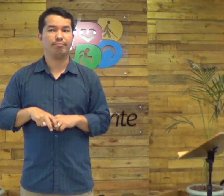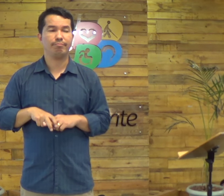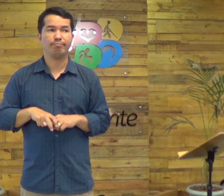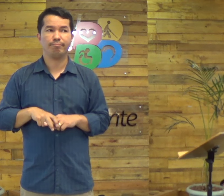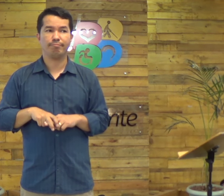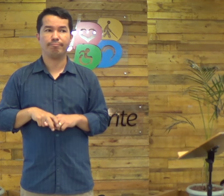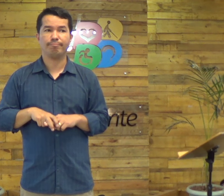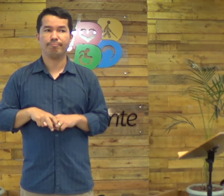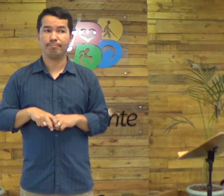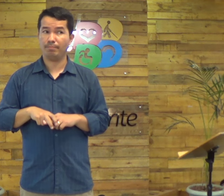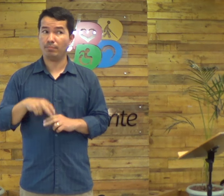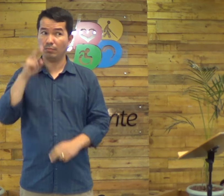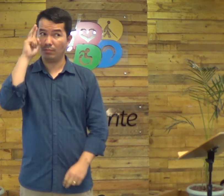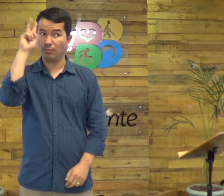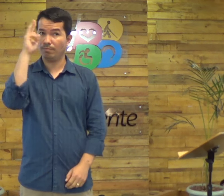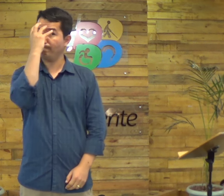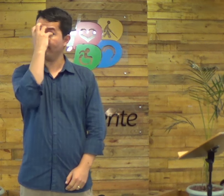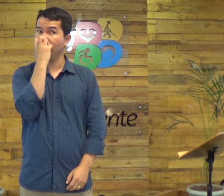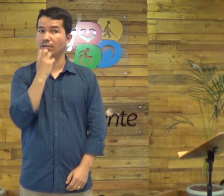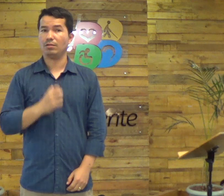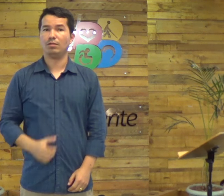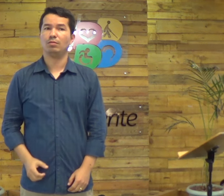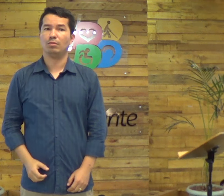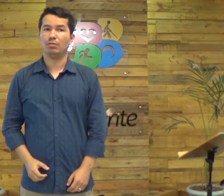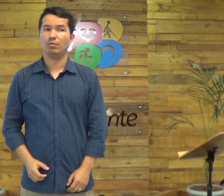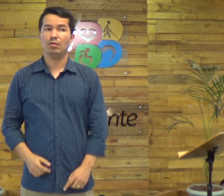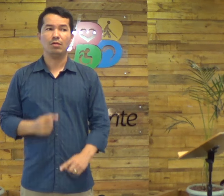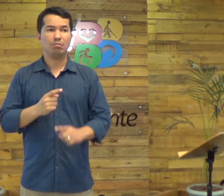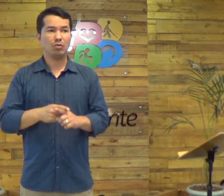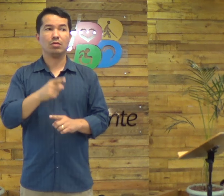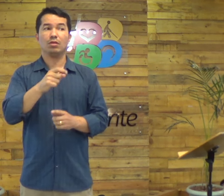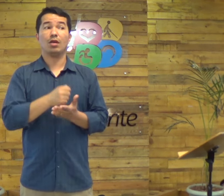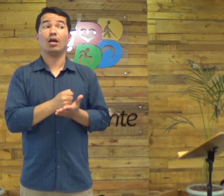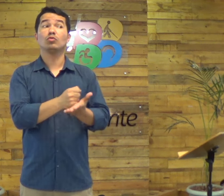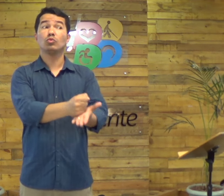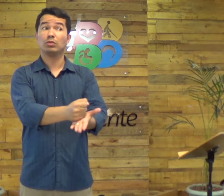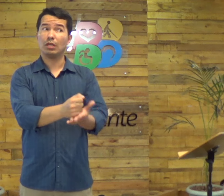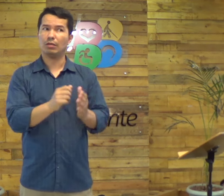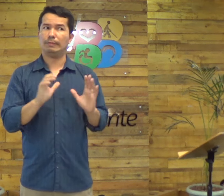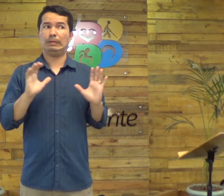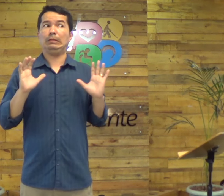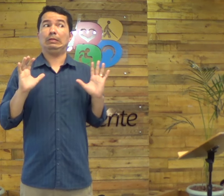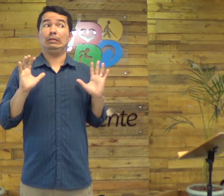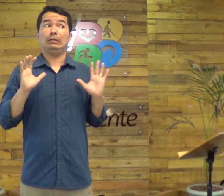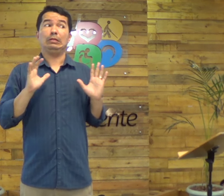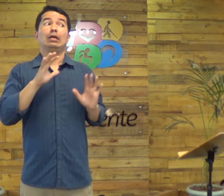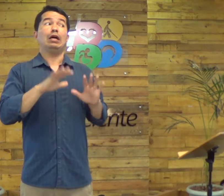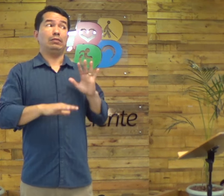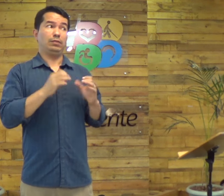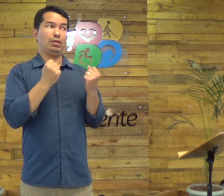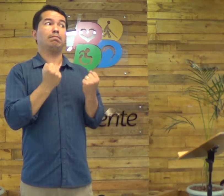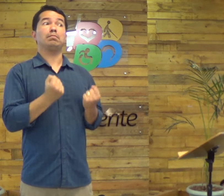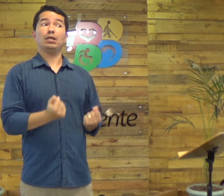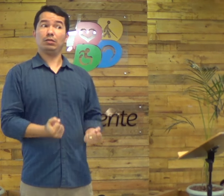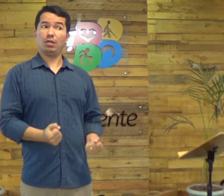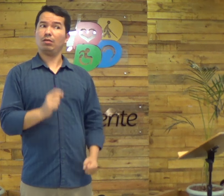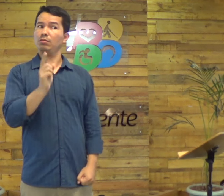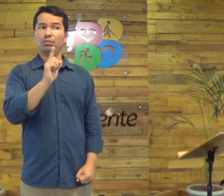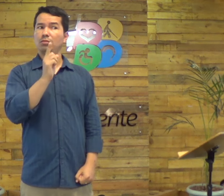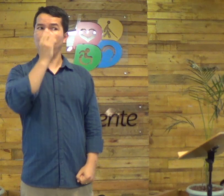senta, pode sentar, lembra que é sério, porque se você não cumpre em pé, porque você pensa, se não ia ajudar, e saiba